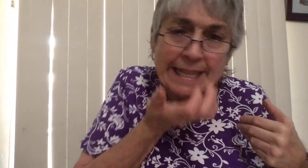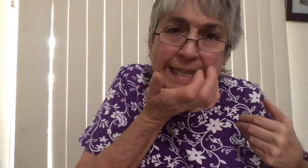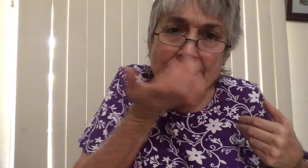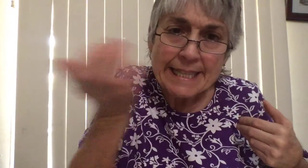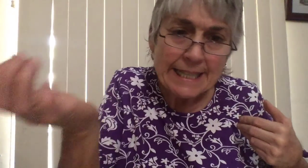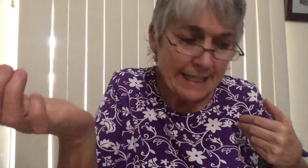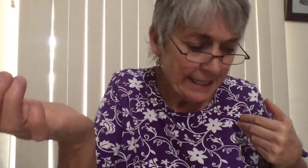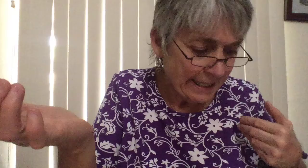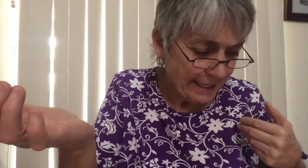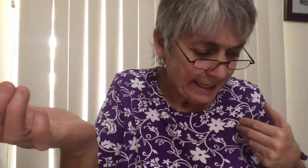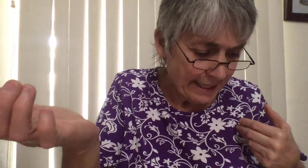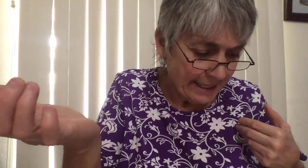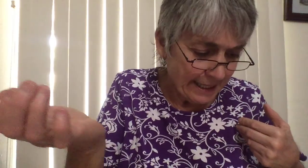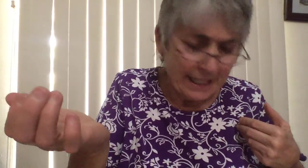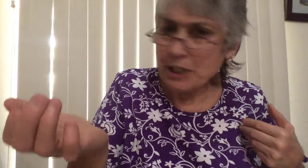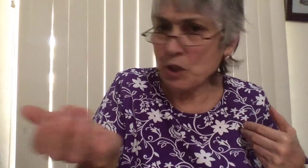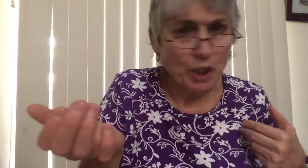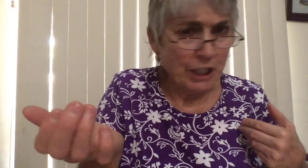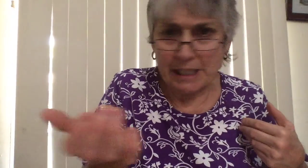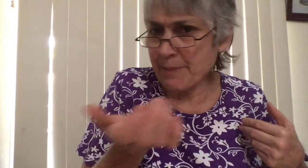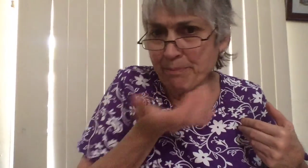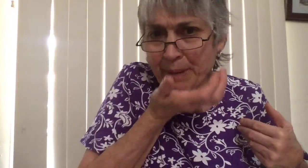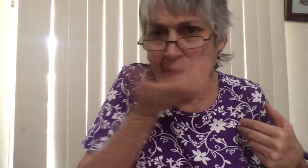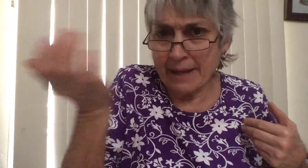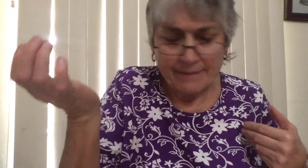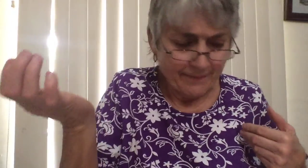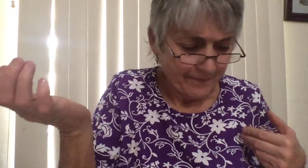Crie. Il ne crie pas.